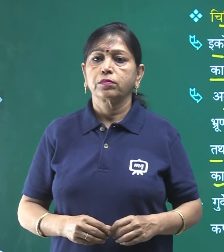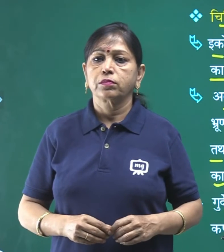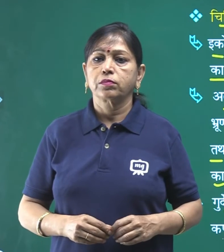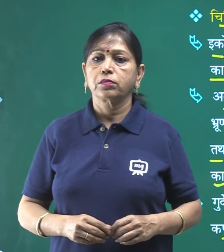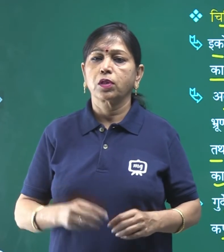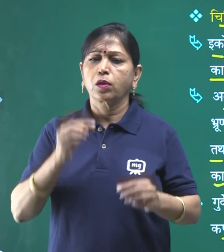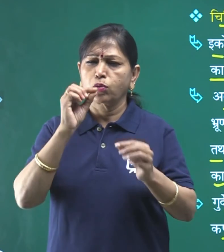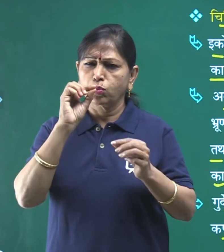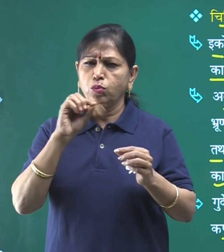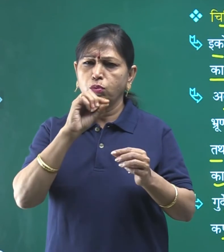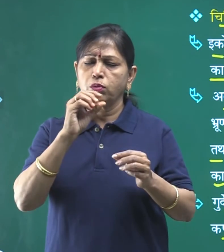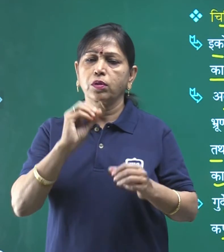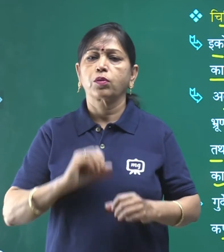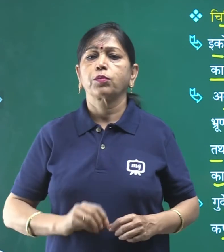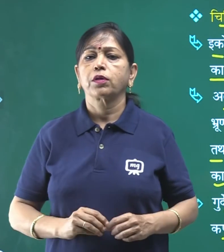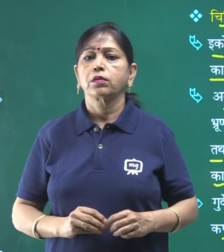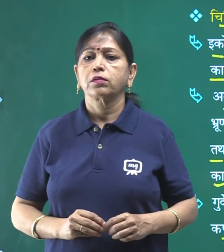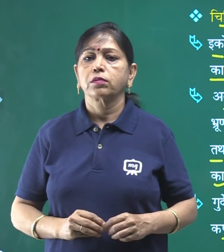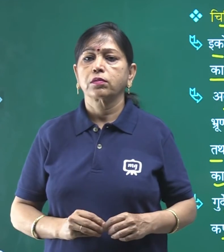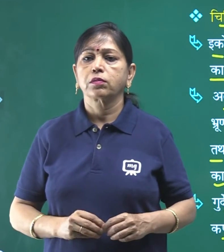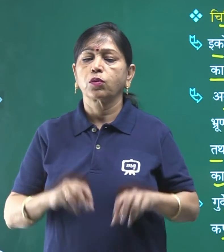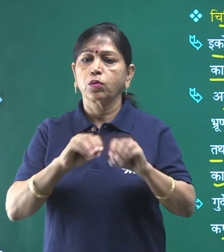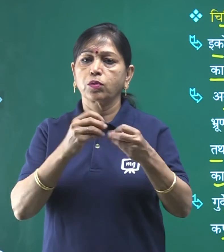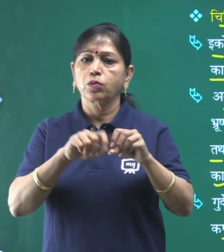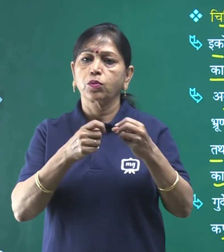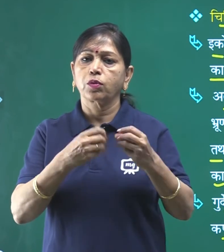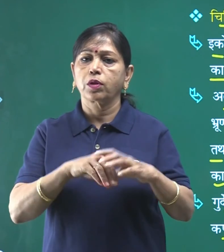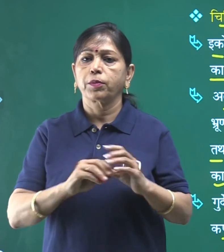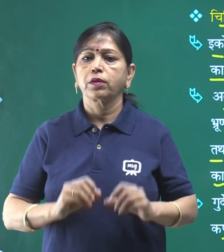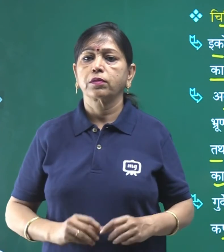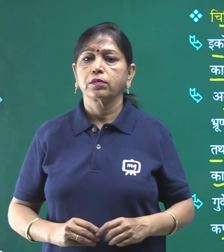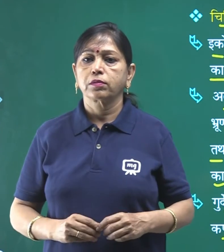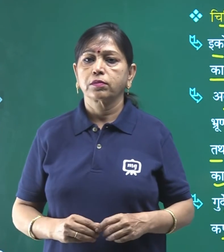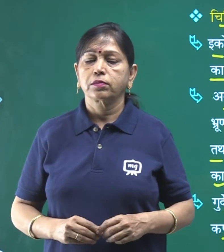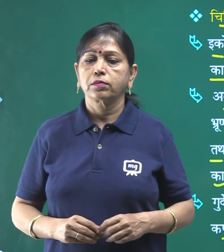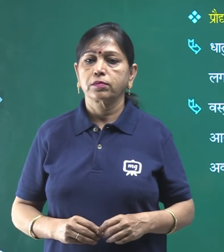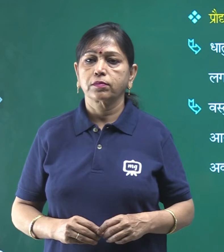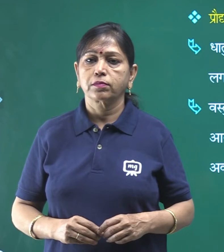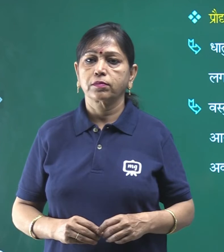बारीक कणों में तोड़ने में,